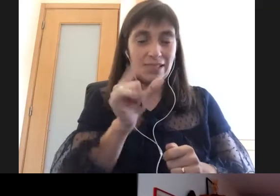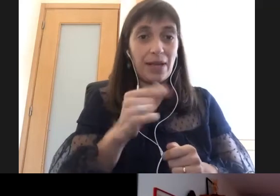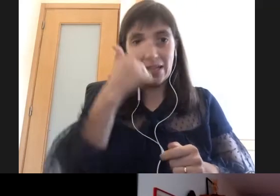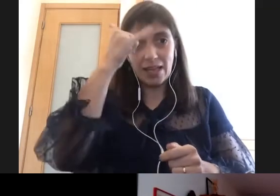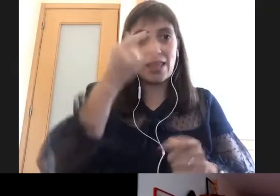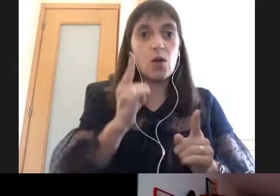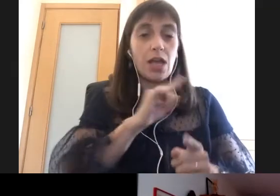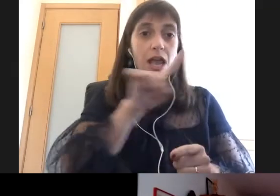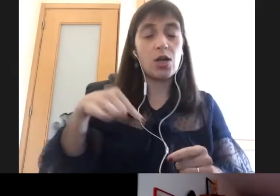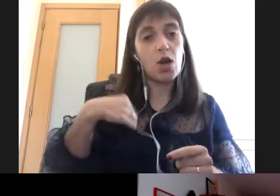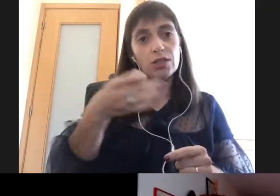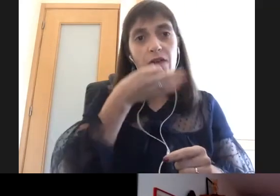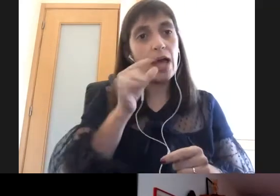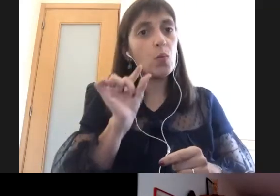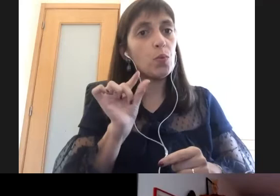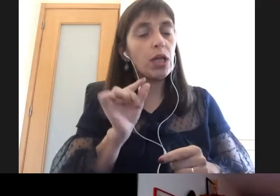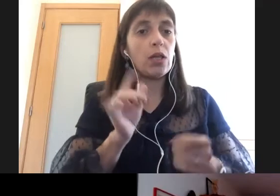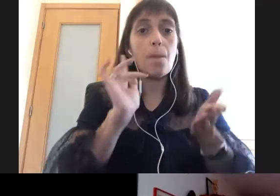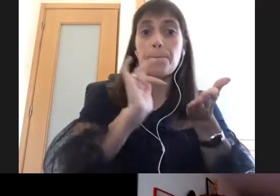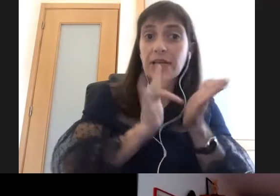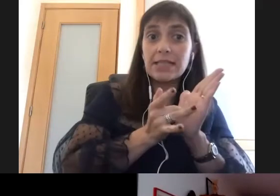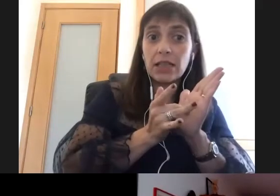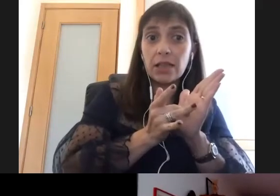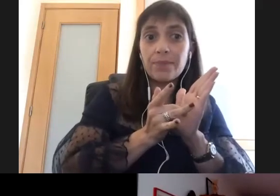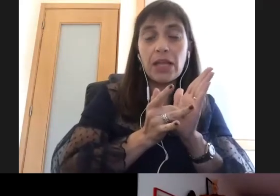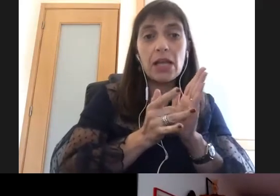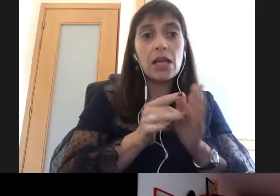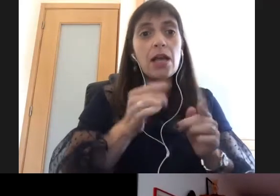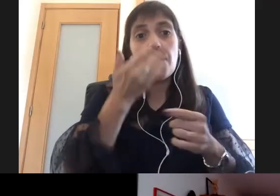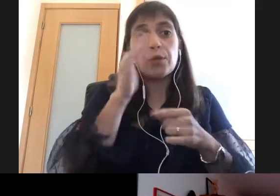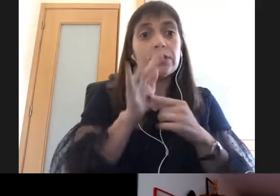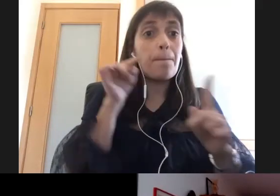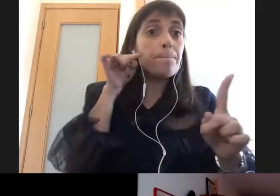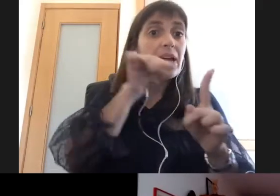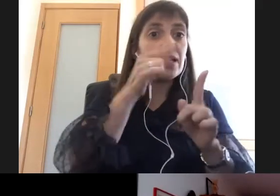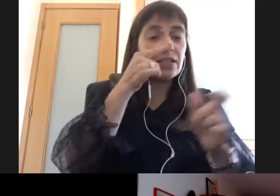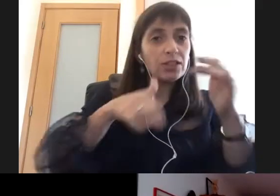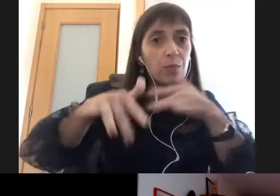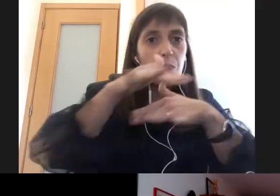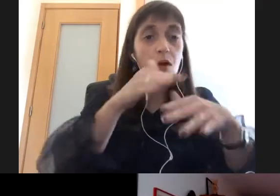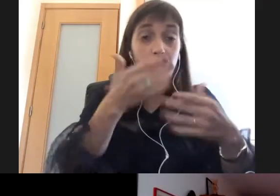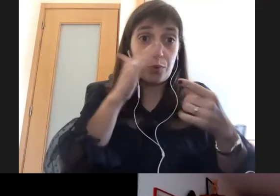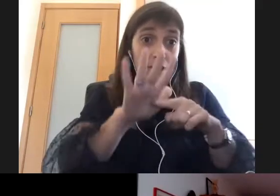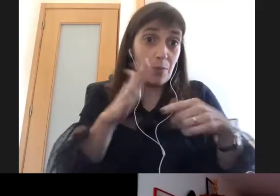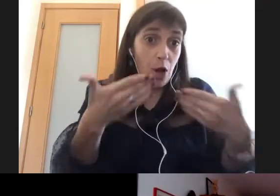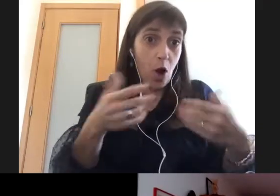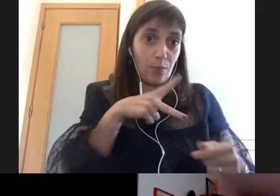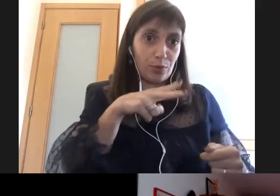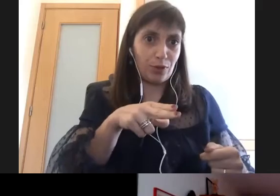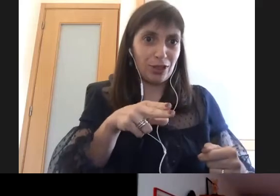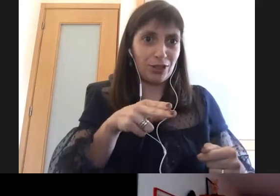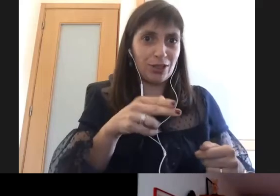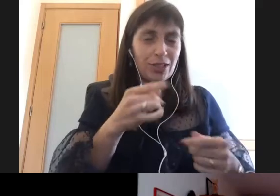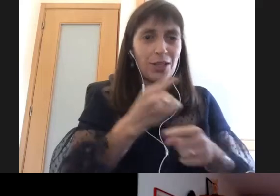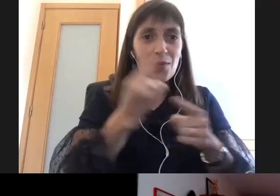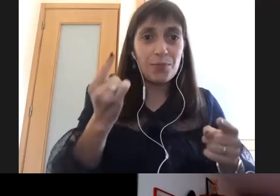um bocado falar sobre o Brasil para esse povo, no caso, os portugueses, é tão próximo que vê tanto o